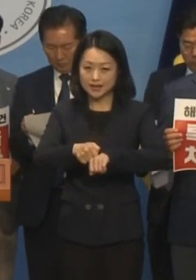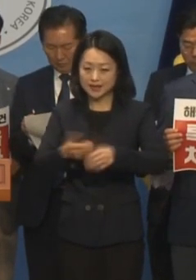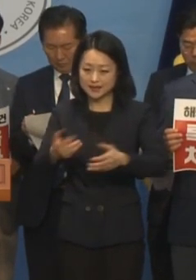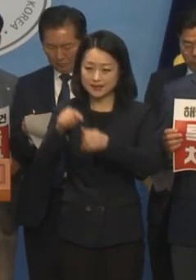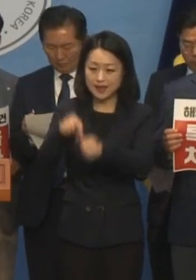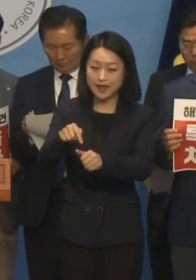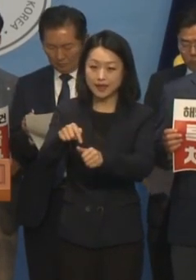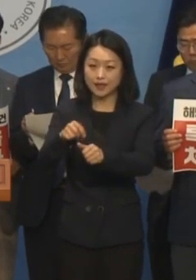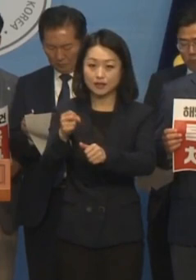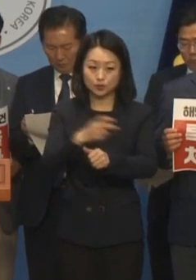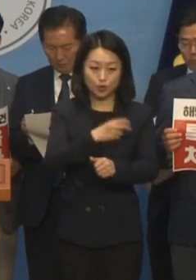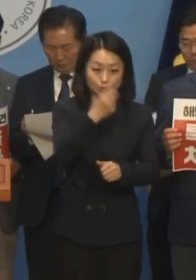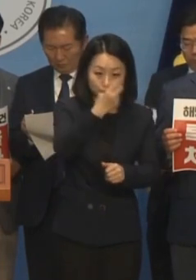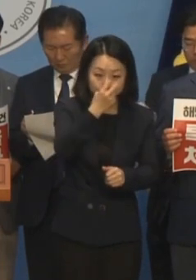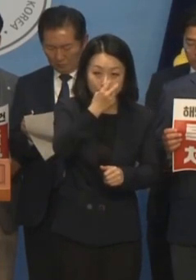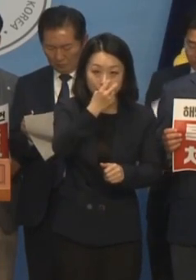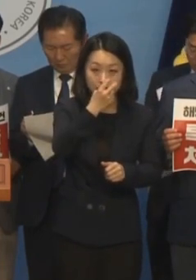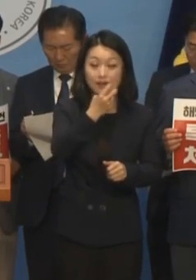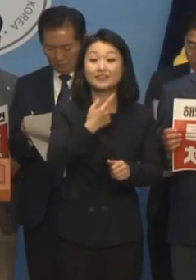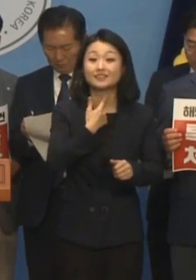다한 수사단장은